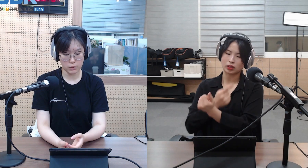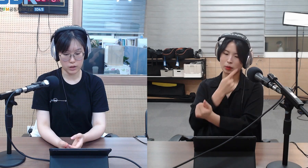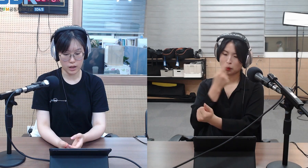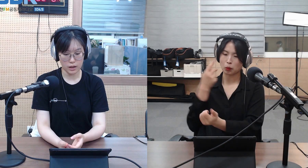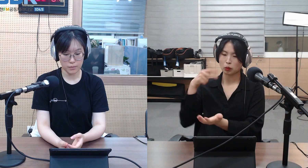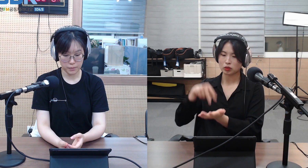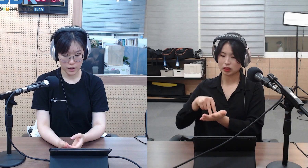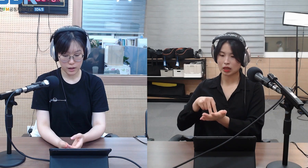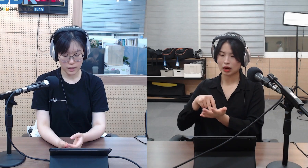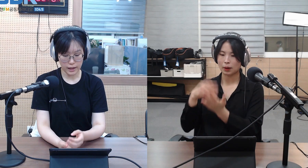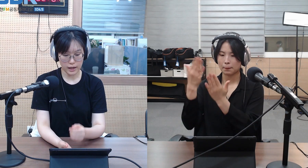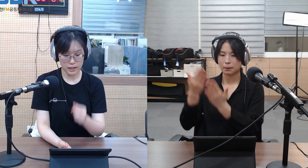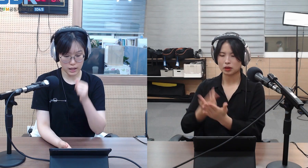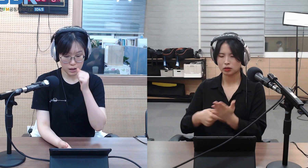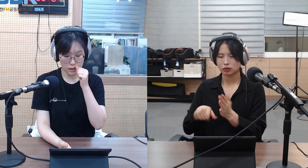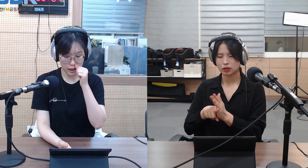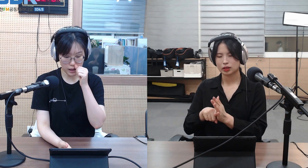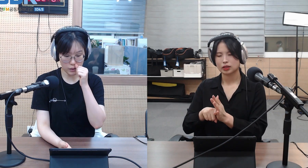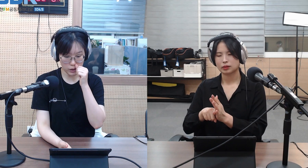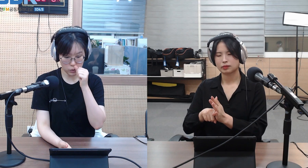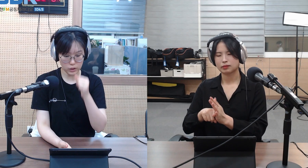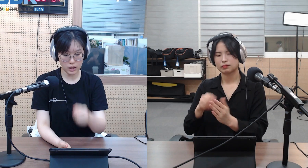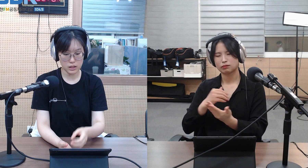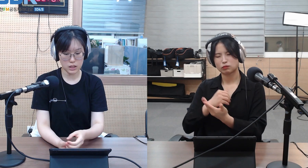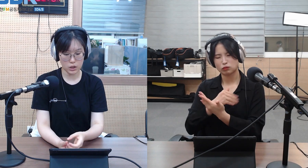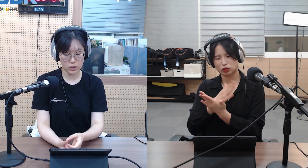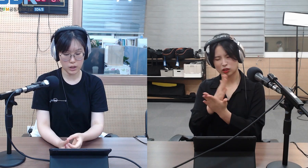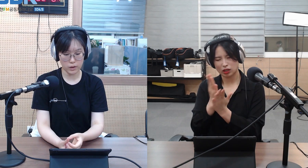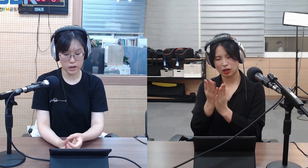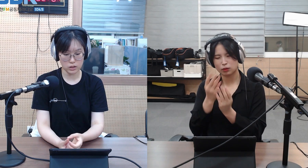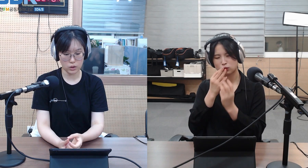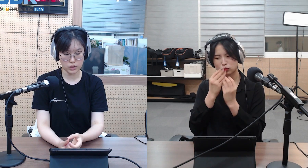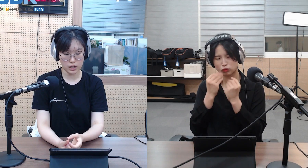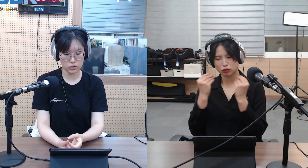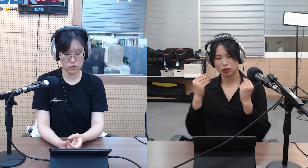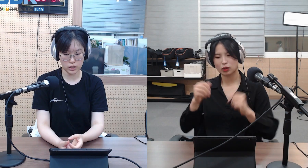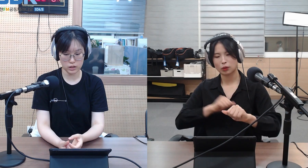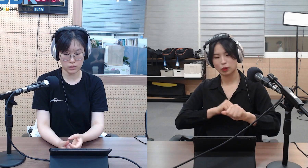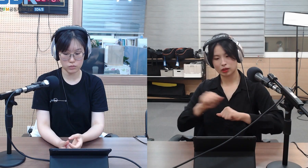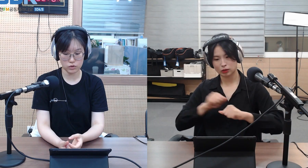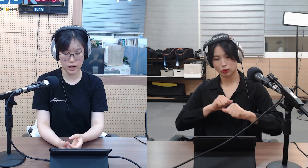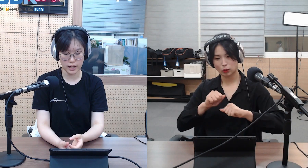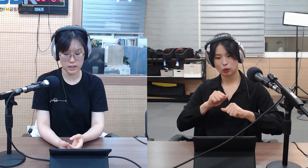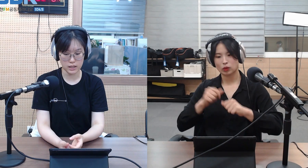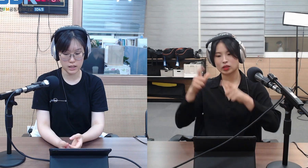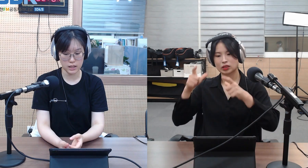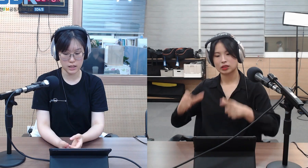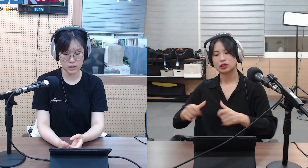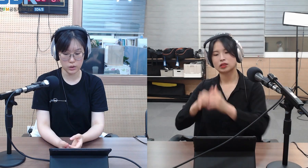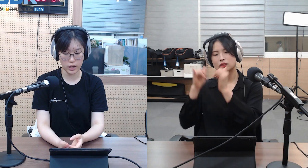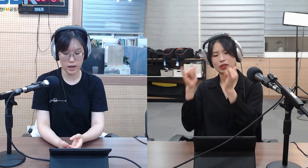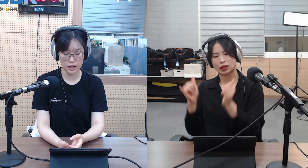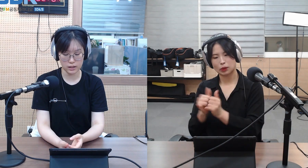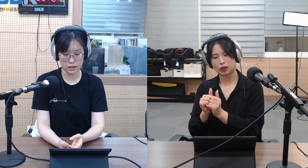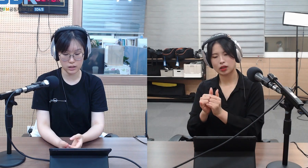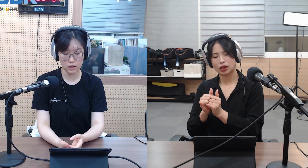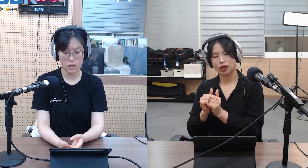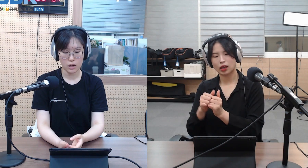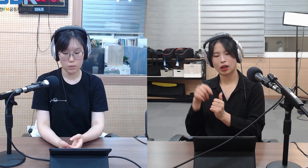위해 다양한 활동이 지역사회에서 창출하는 부가가치를 인정해야 한다는